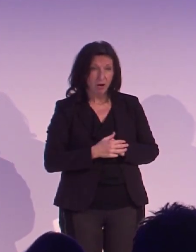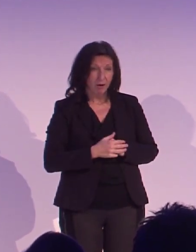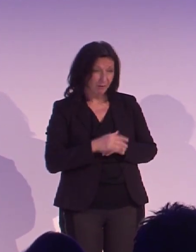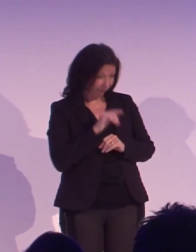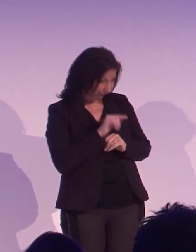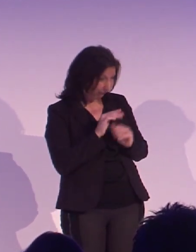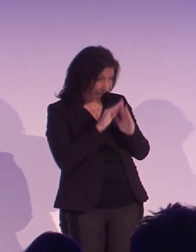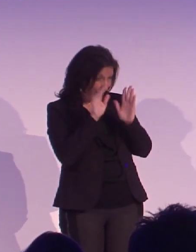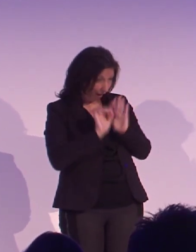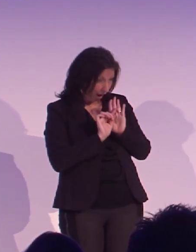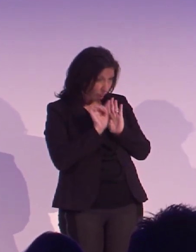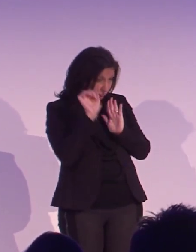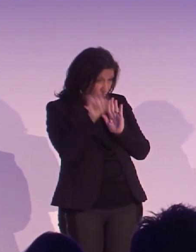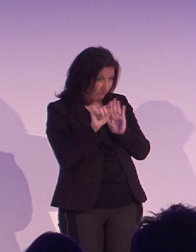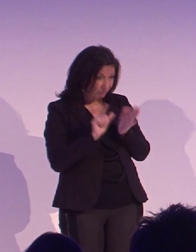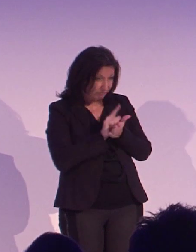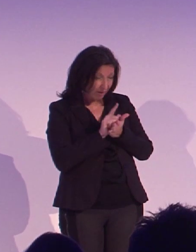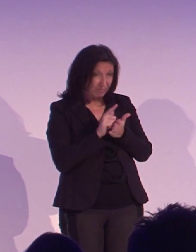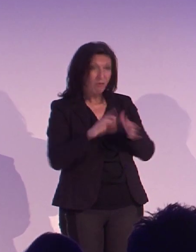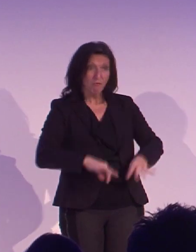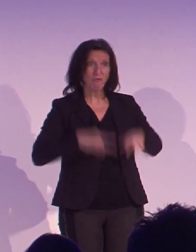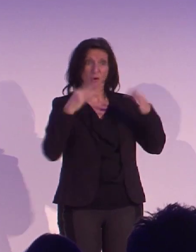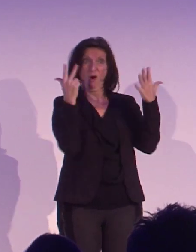dem Haus um 8 in der Früh.